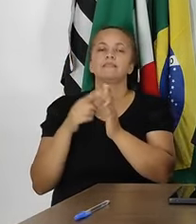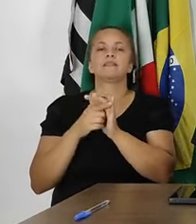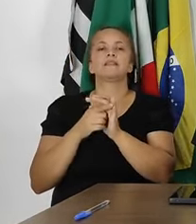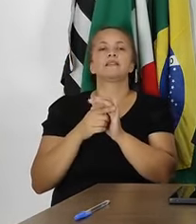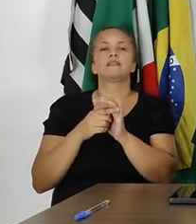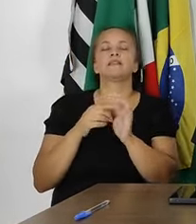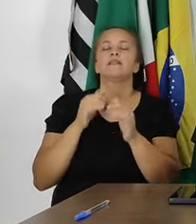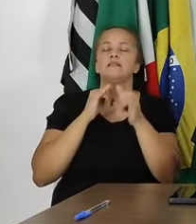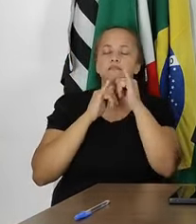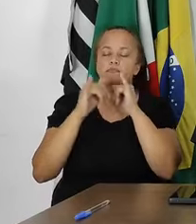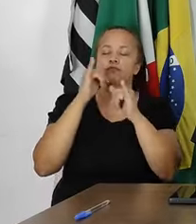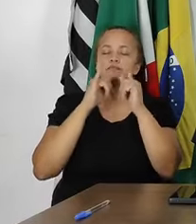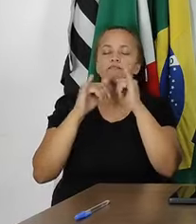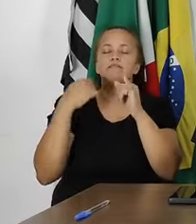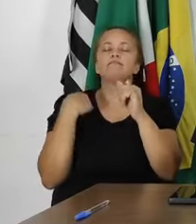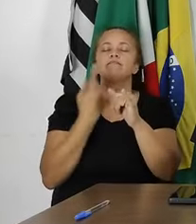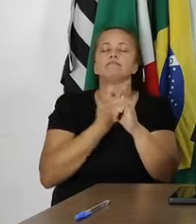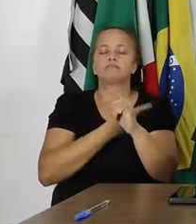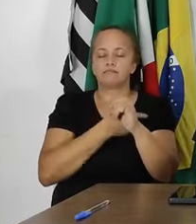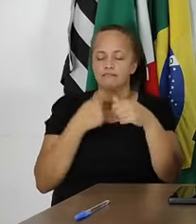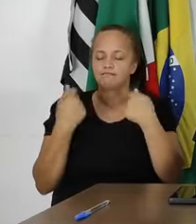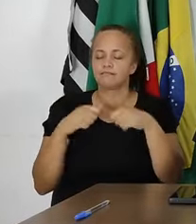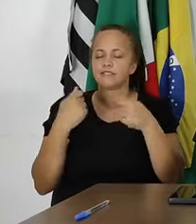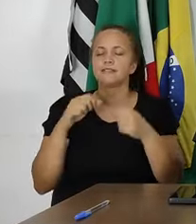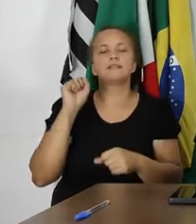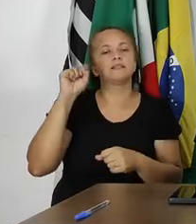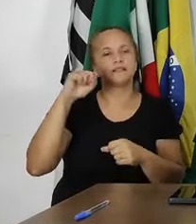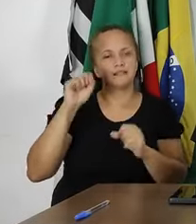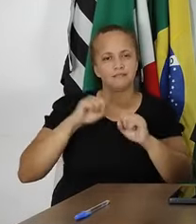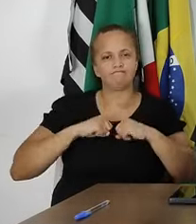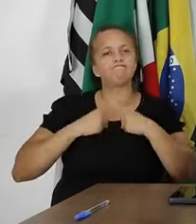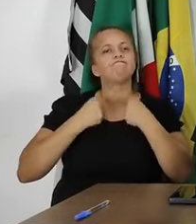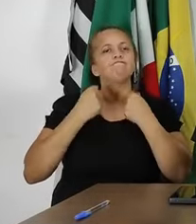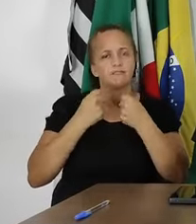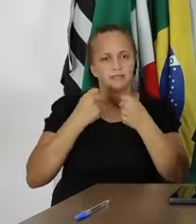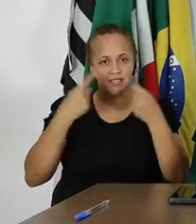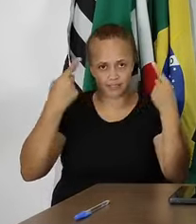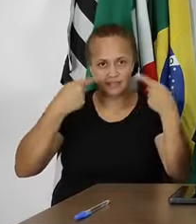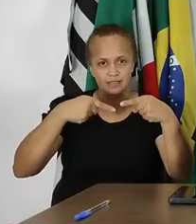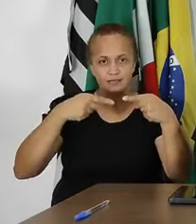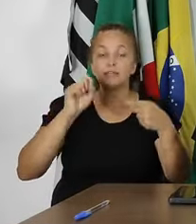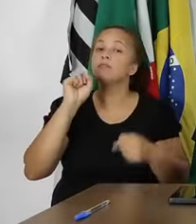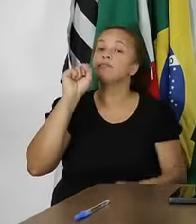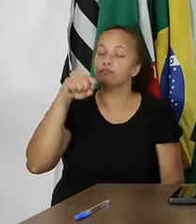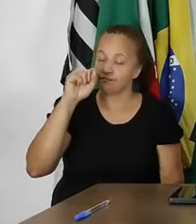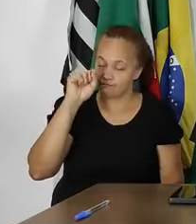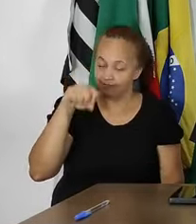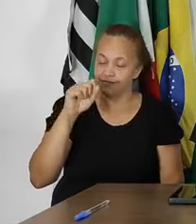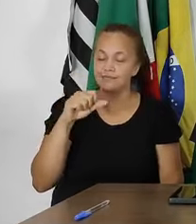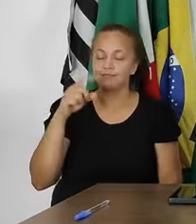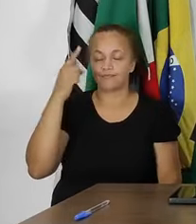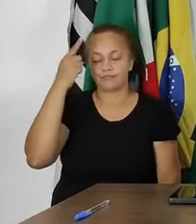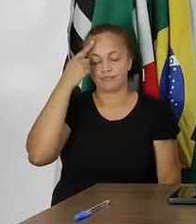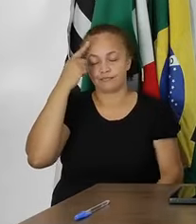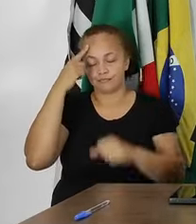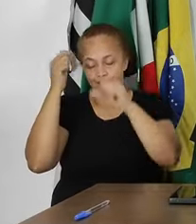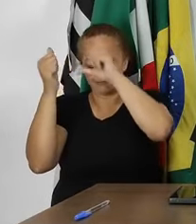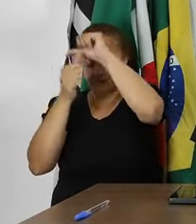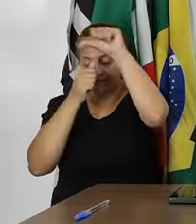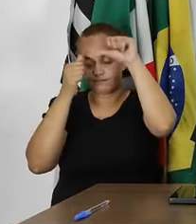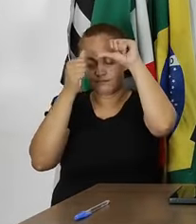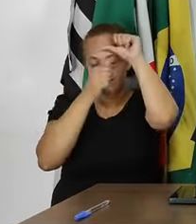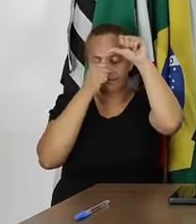num processo árduo, sim, desafiador, sim, de renovação da